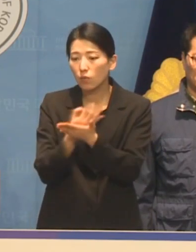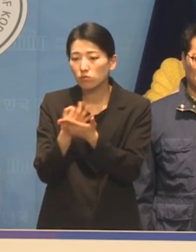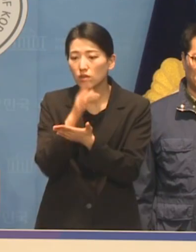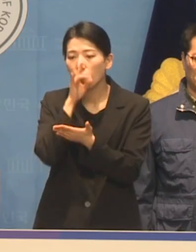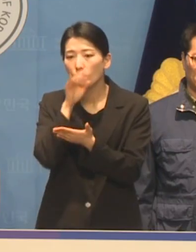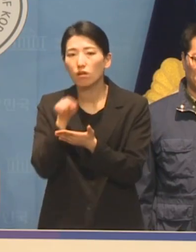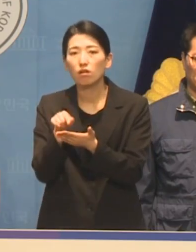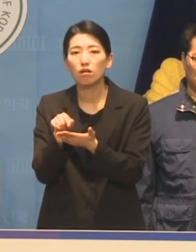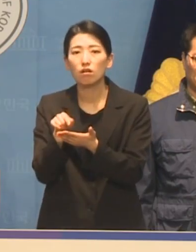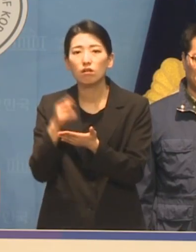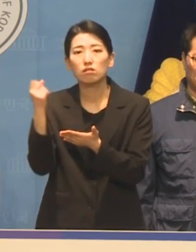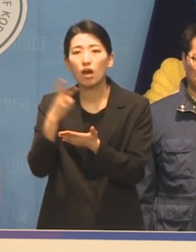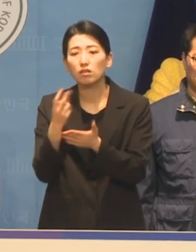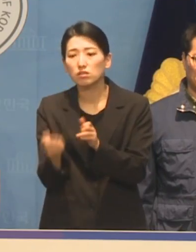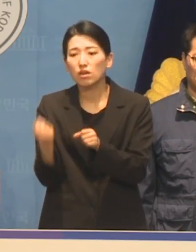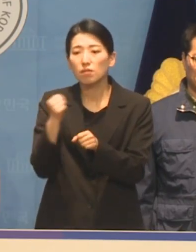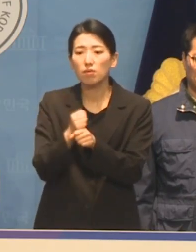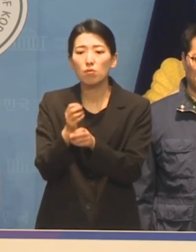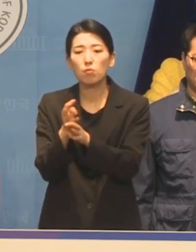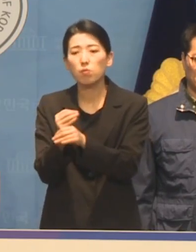것인지 여부도 불투명합니다.